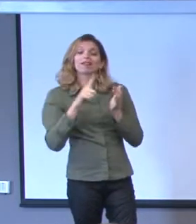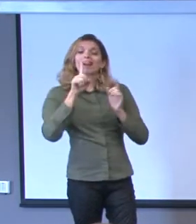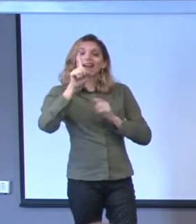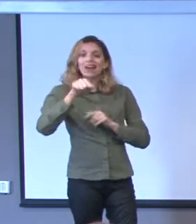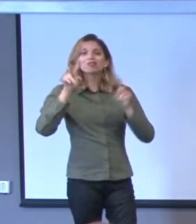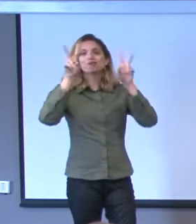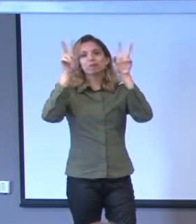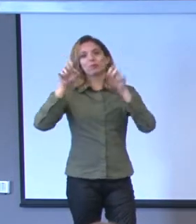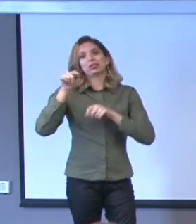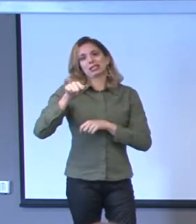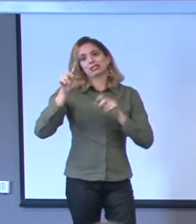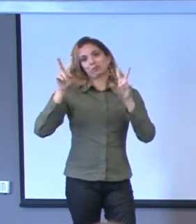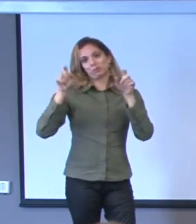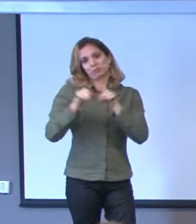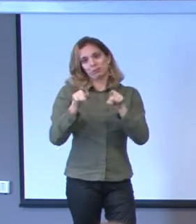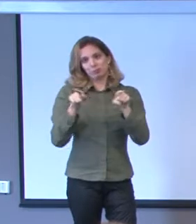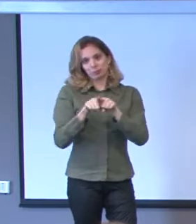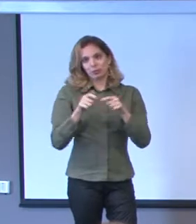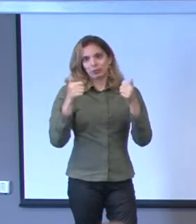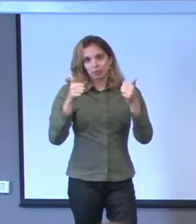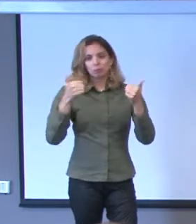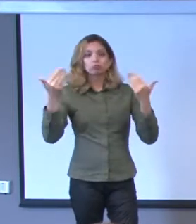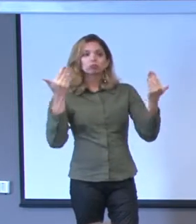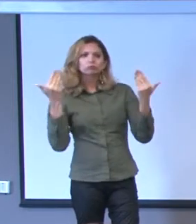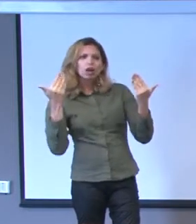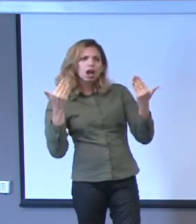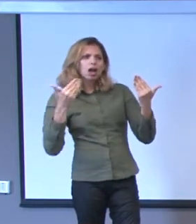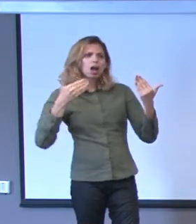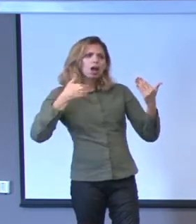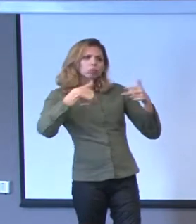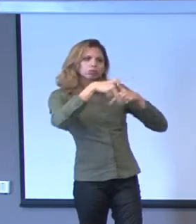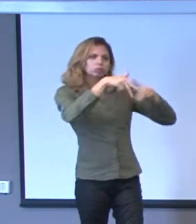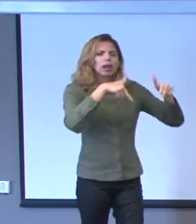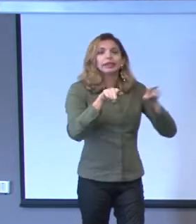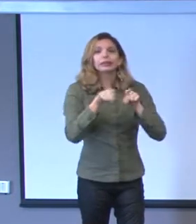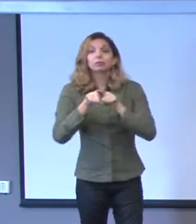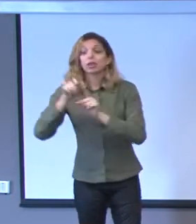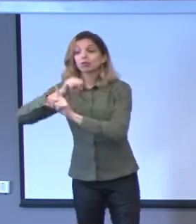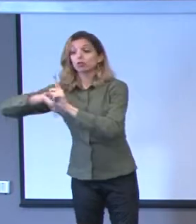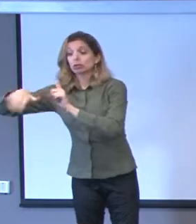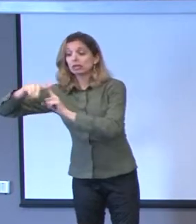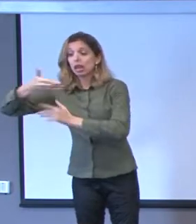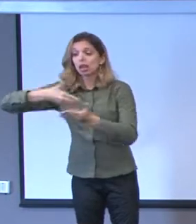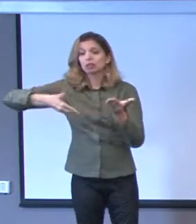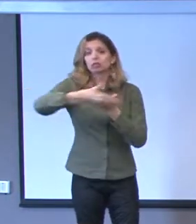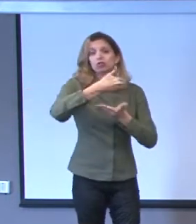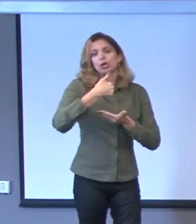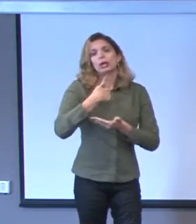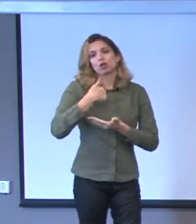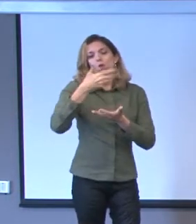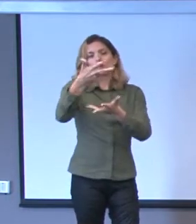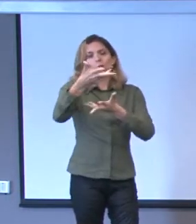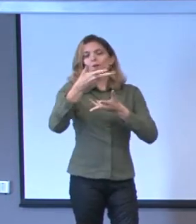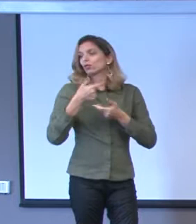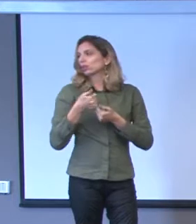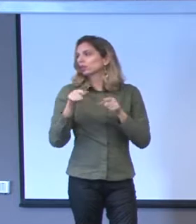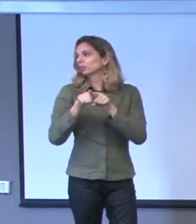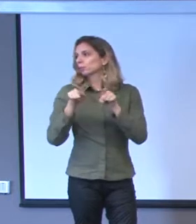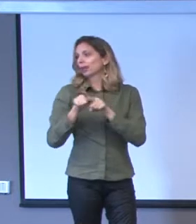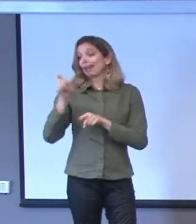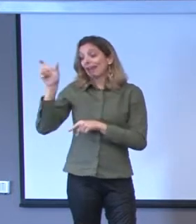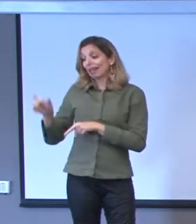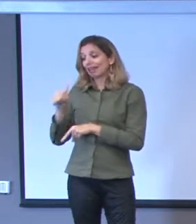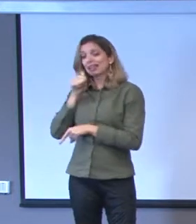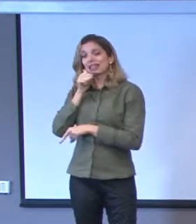gente trate a relação entre mobilidade urbana e mobilidade social, Inclusive, eu convidei esse